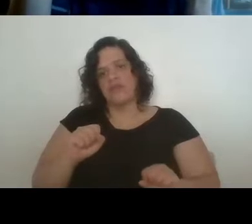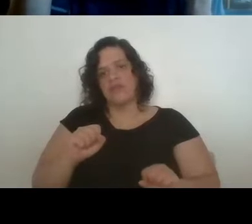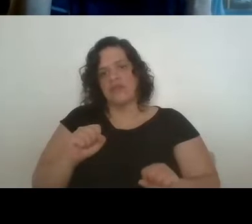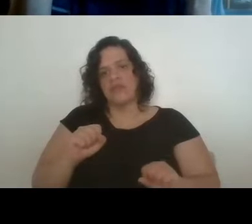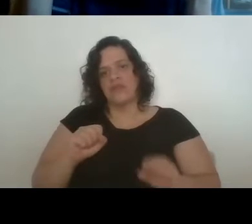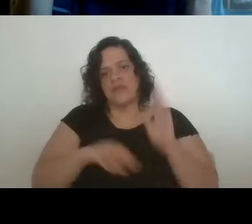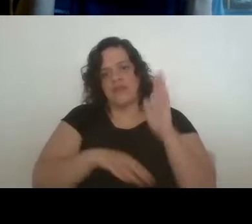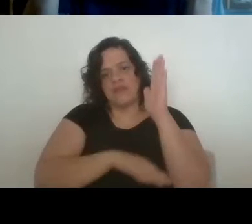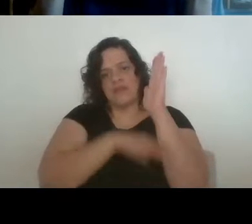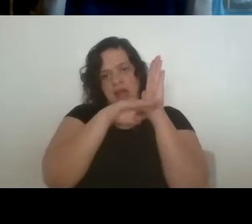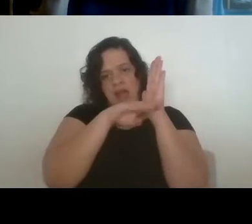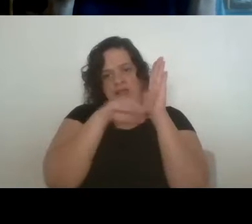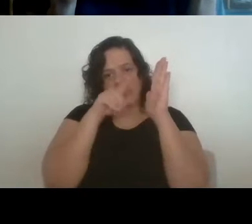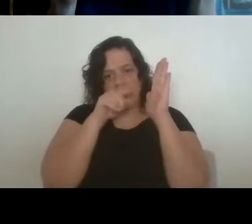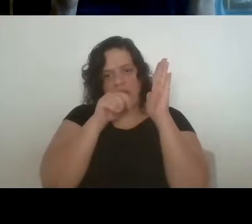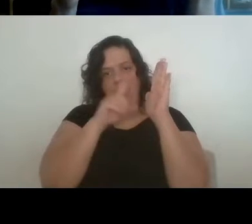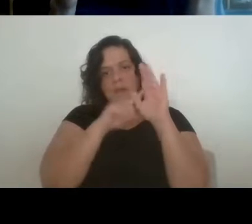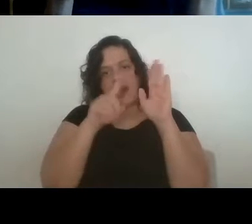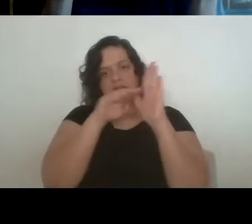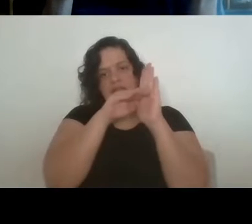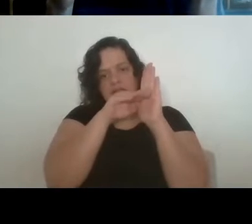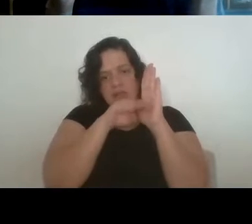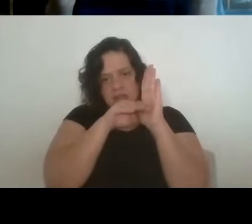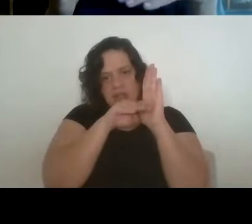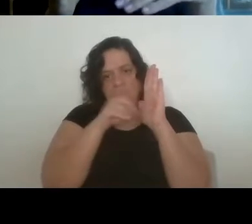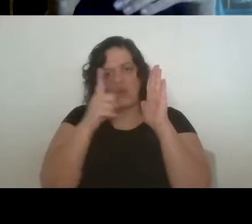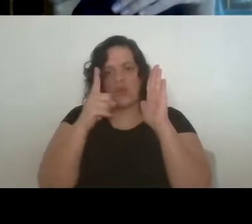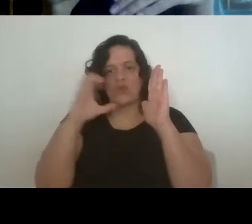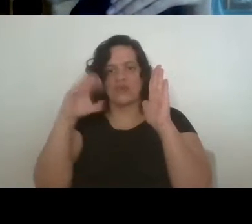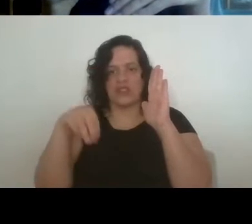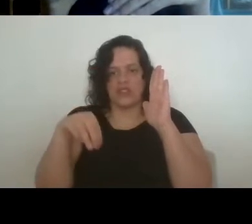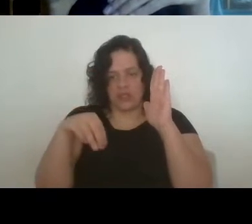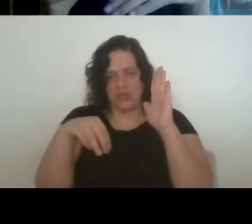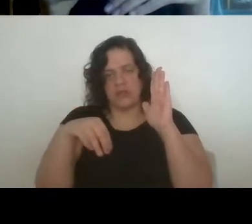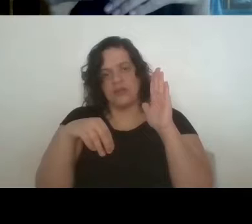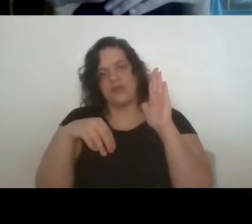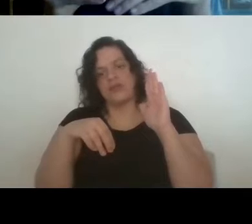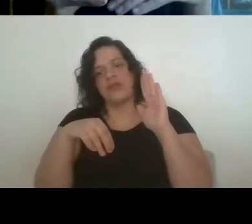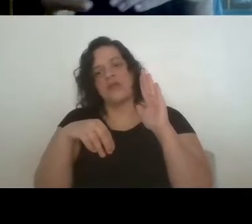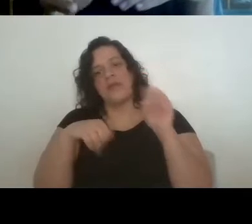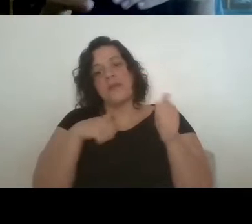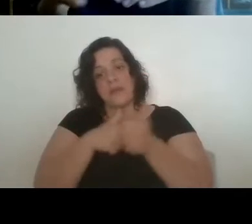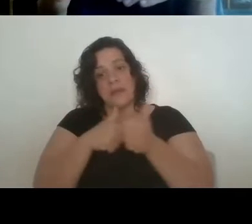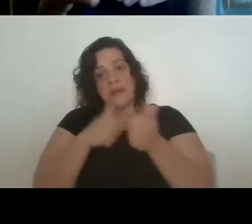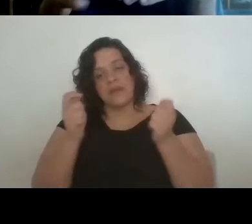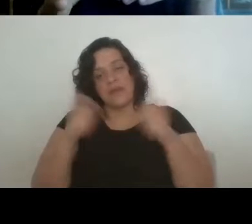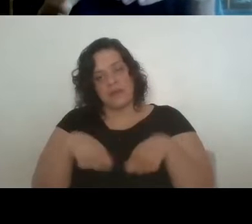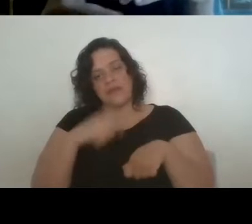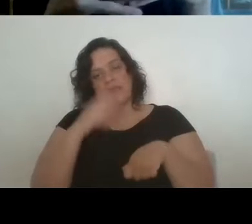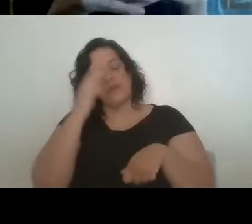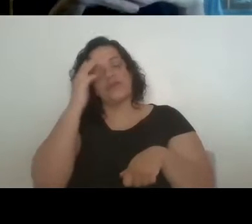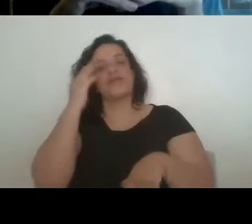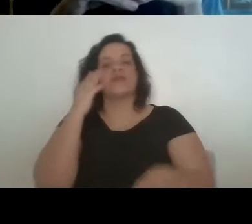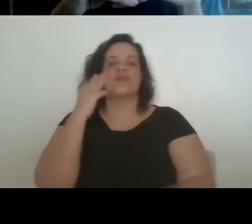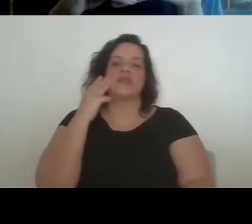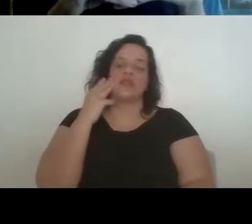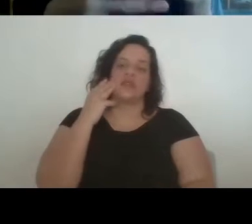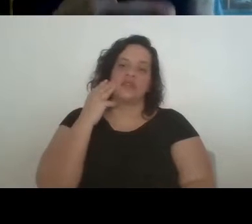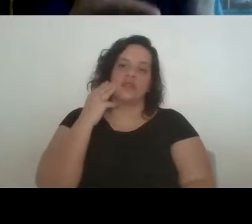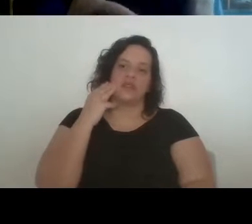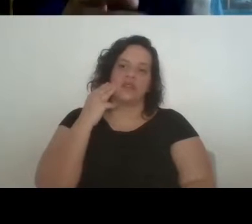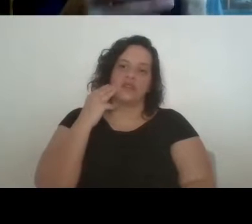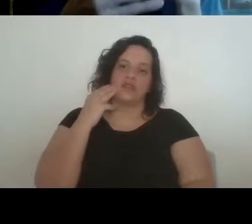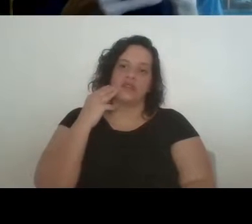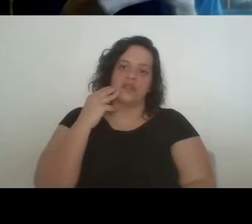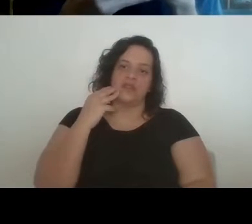sempre trabalhando com 1 centímetro, procurando trabalhar o mais próximo possível de um nível intermediário do seu